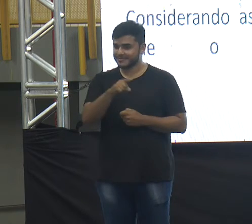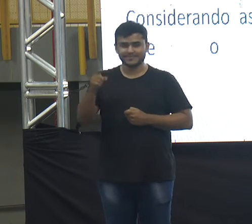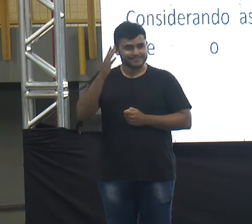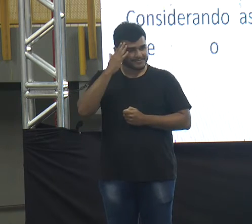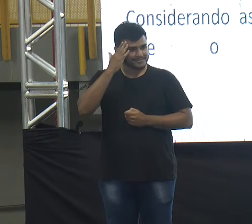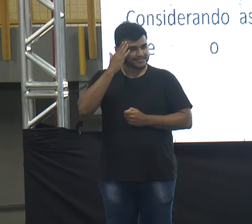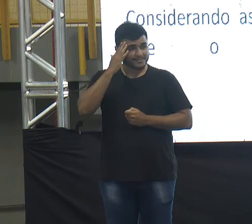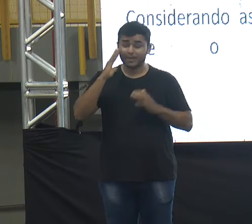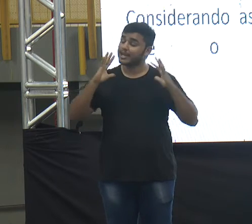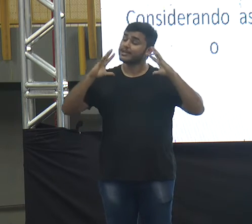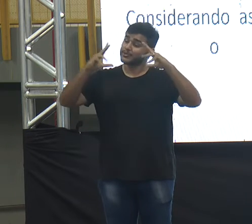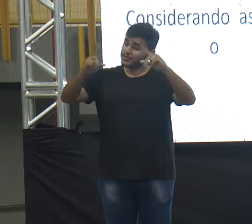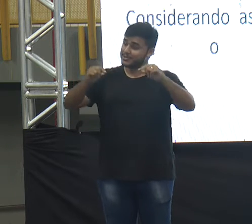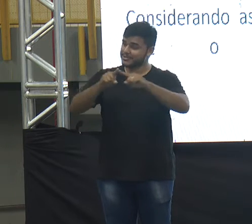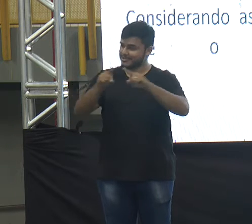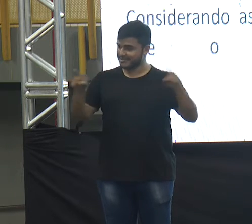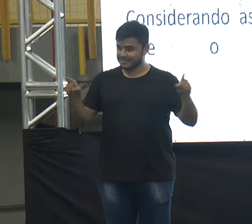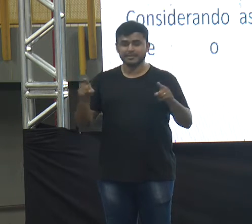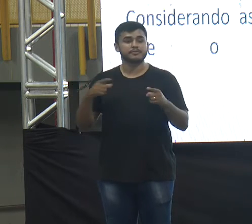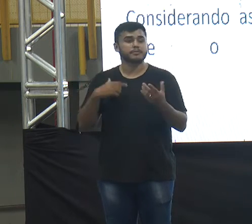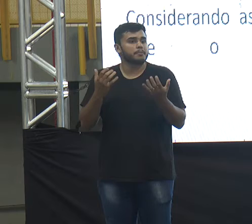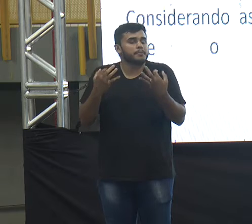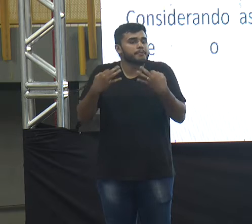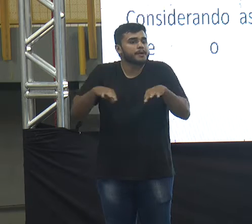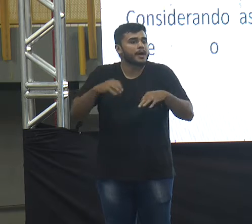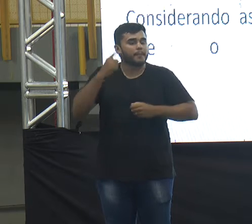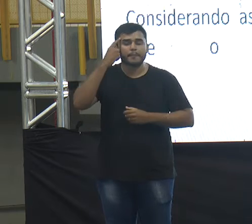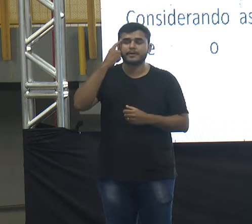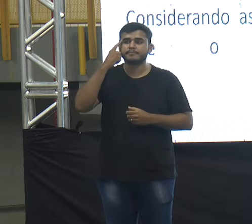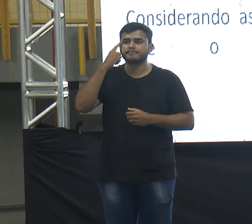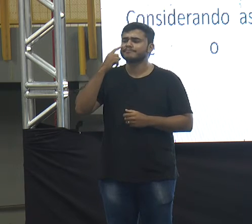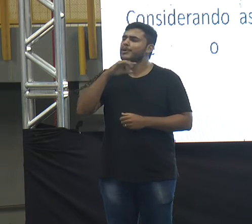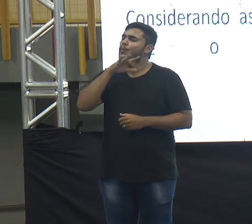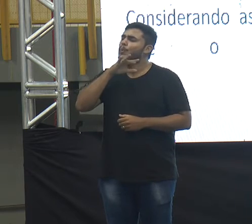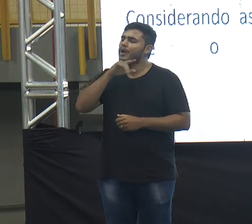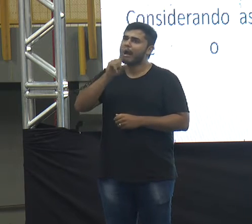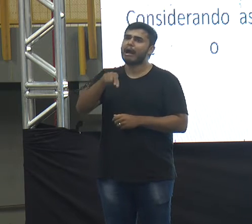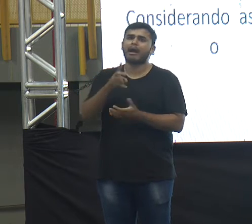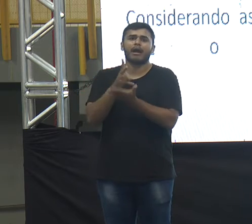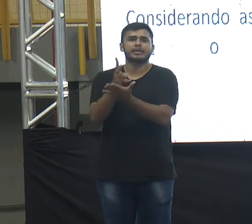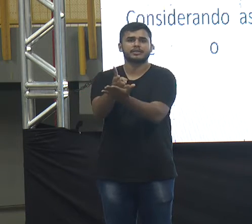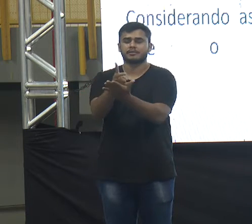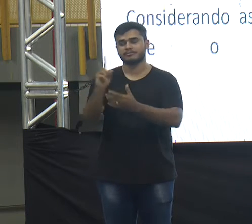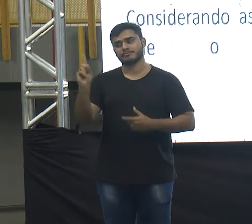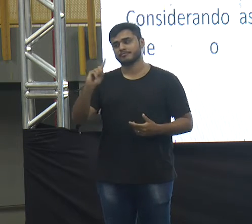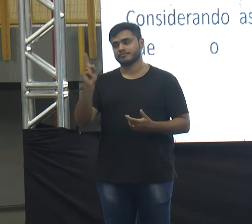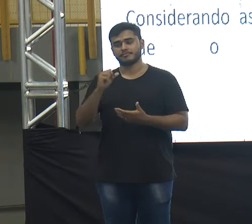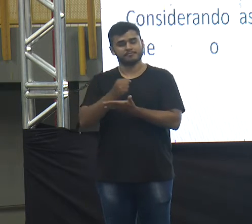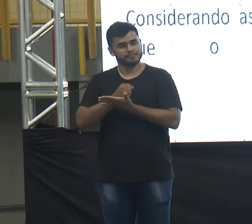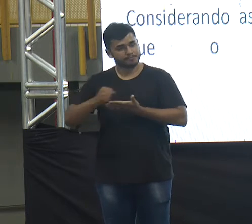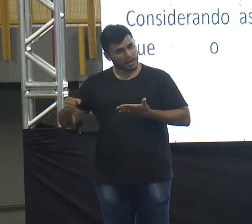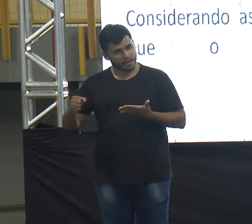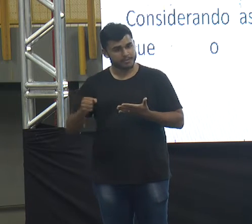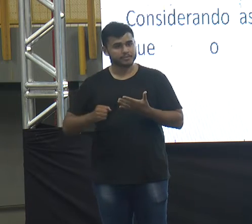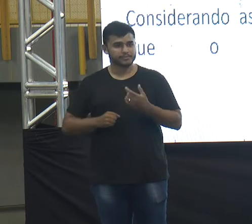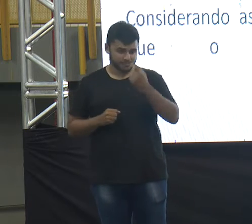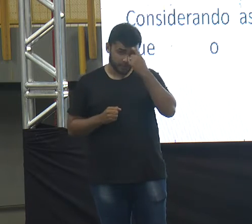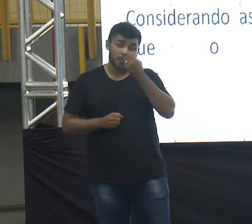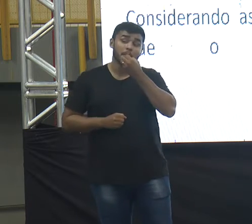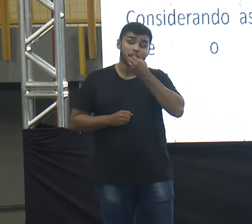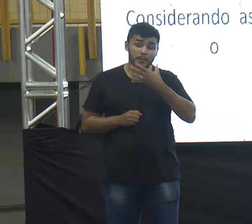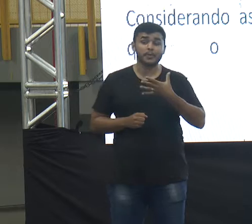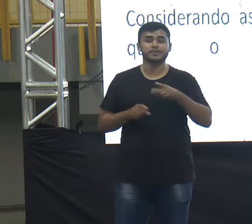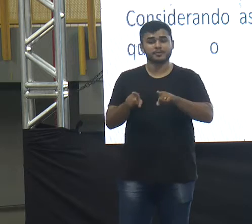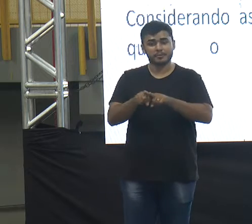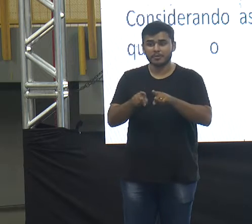fica legal. Porque não tem nada ruim que não passe. Também não tem nada bom que também não passe.